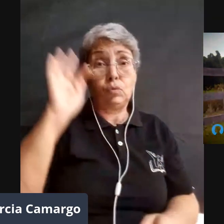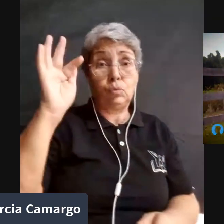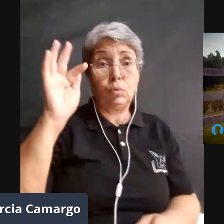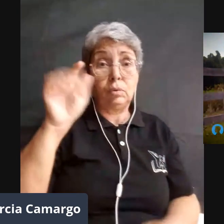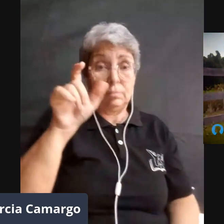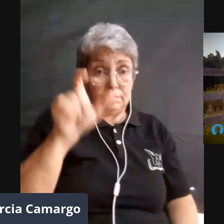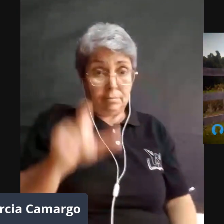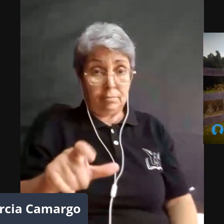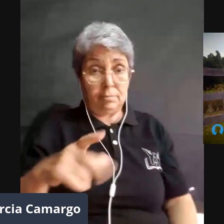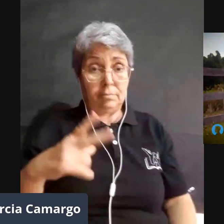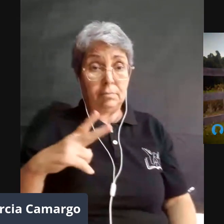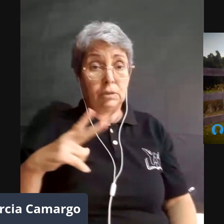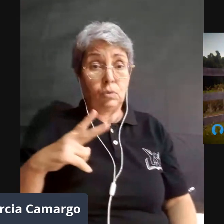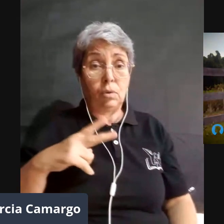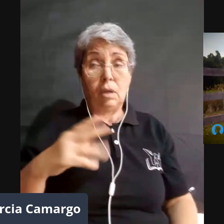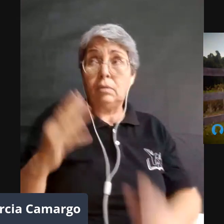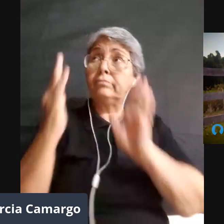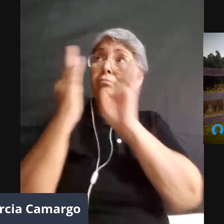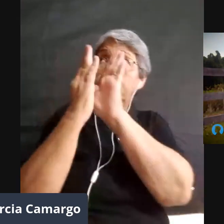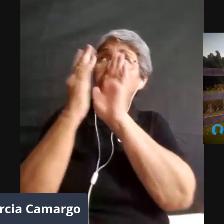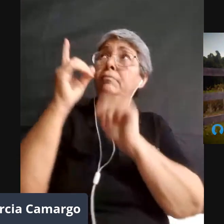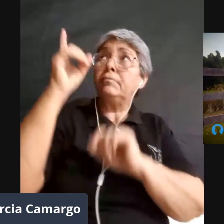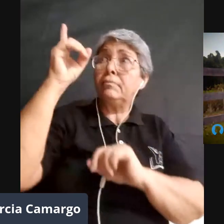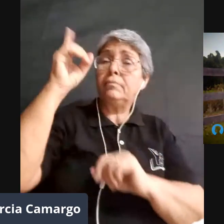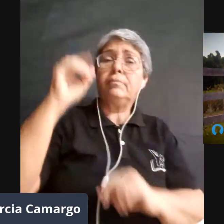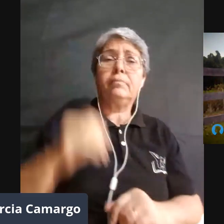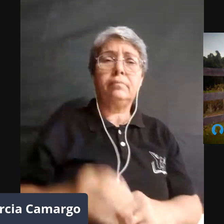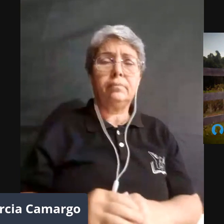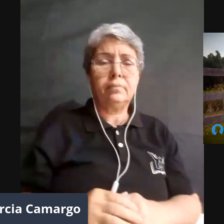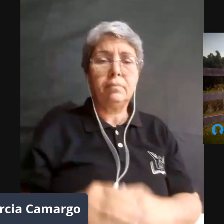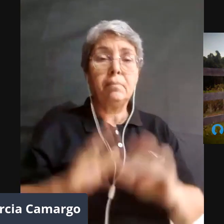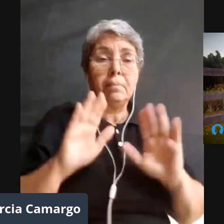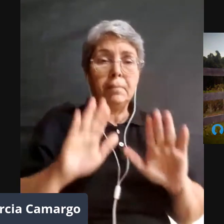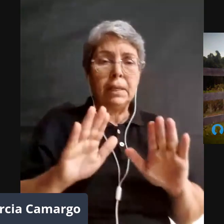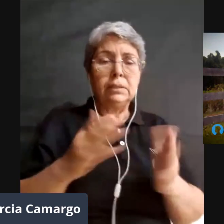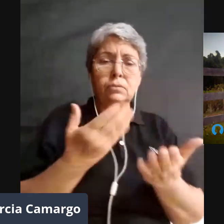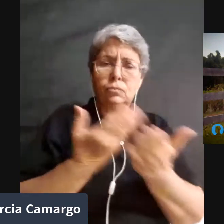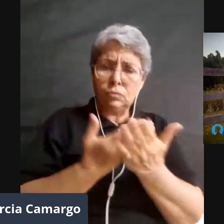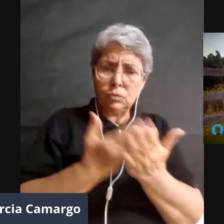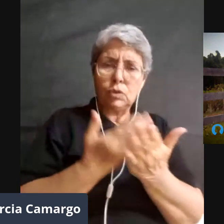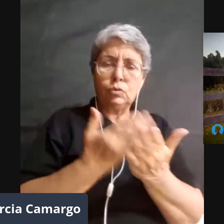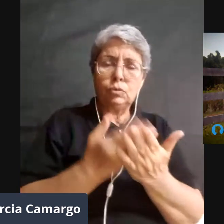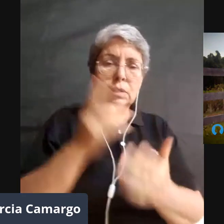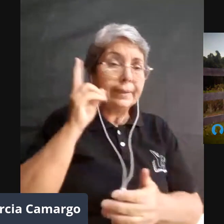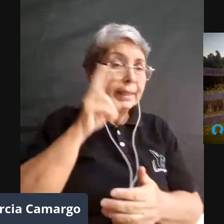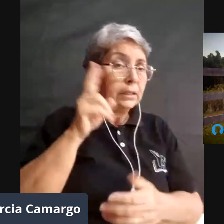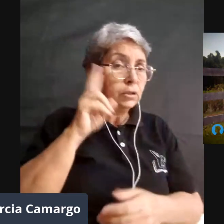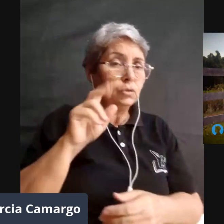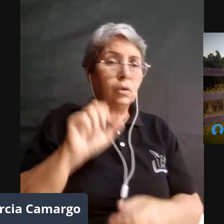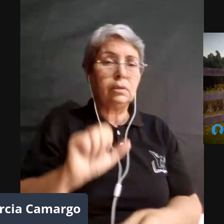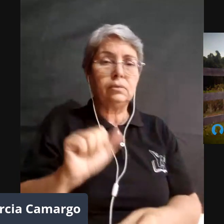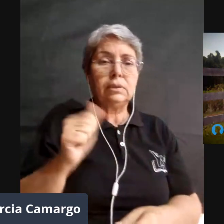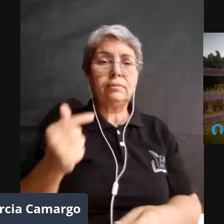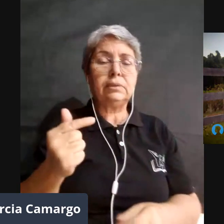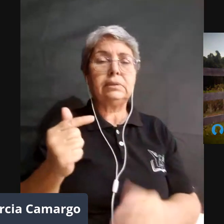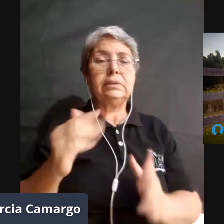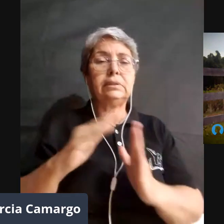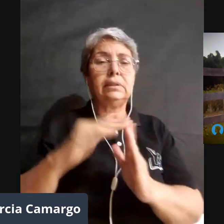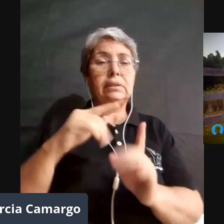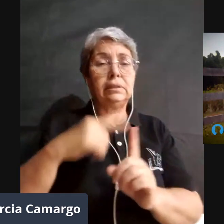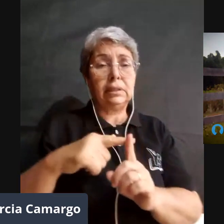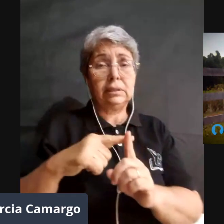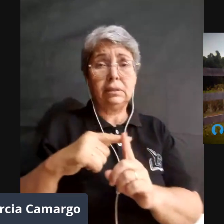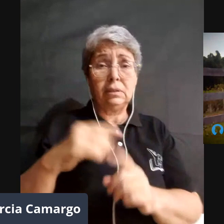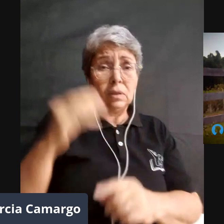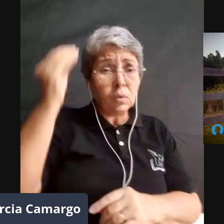também. Se nos negarmos a estudar novamente a nossa história, a culpa de gerações passadas vai cair